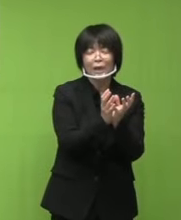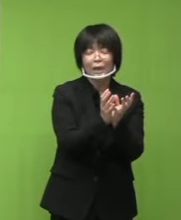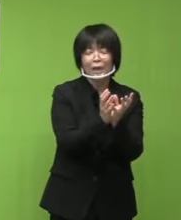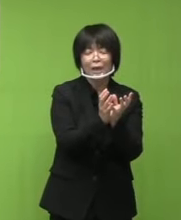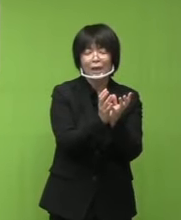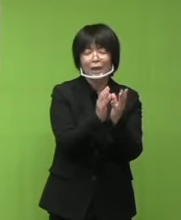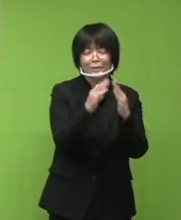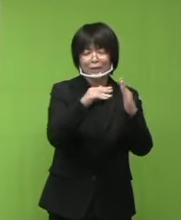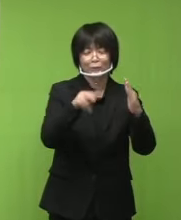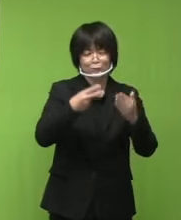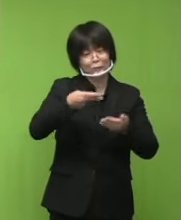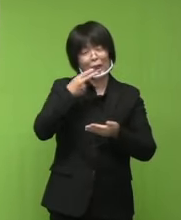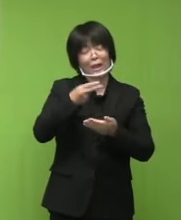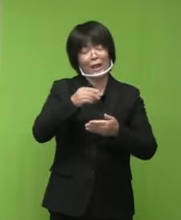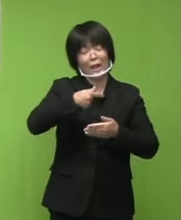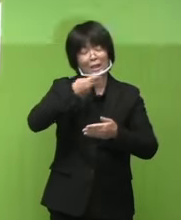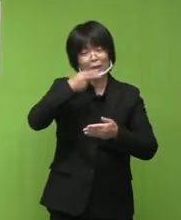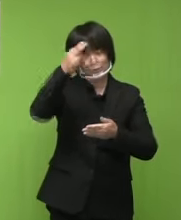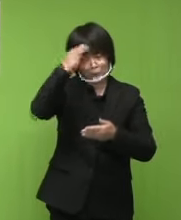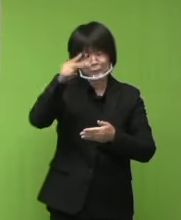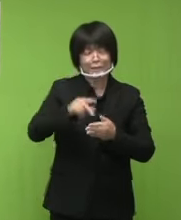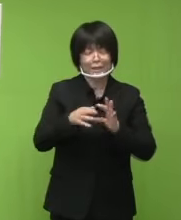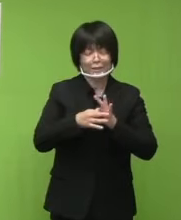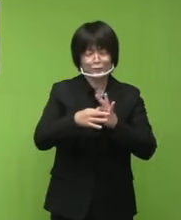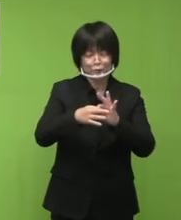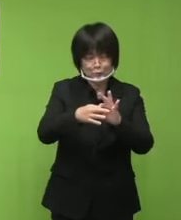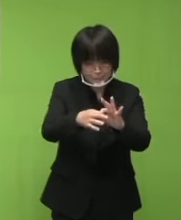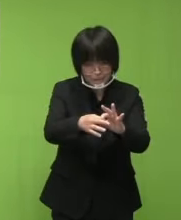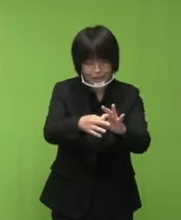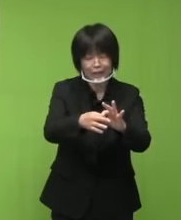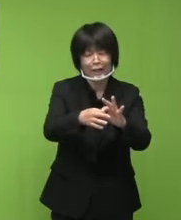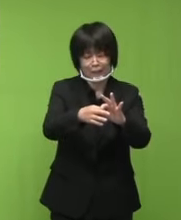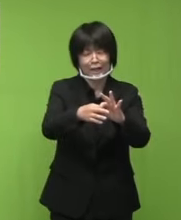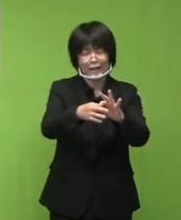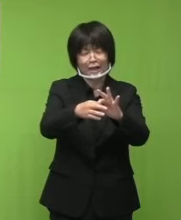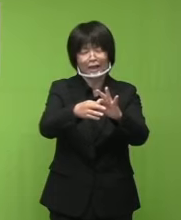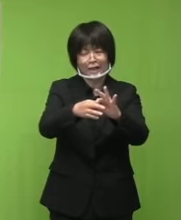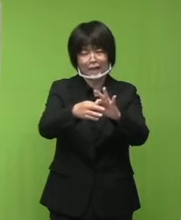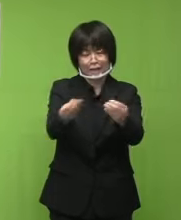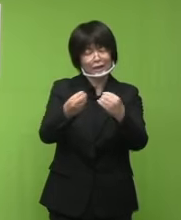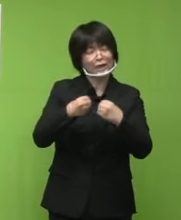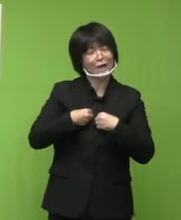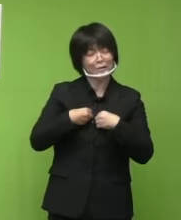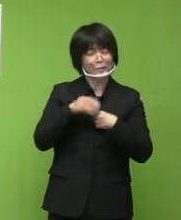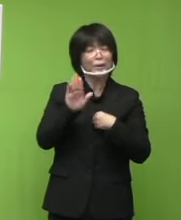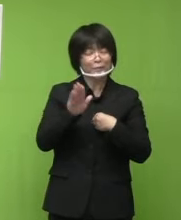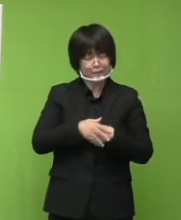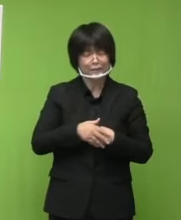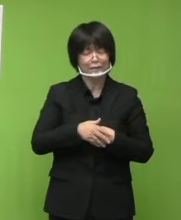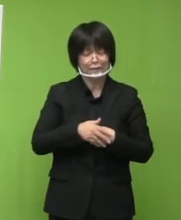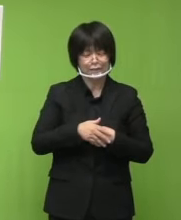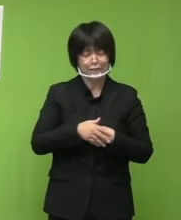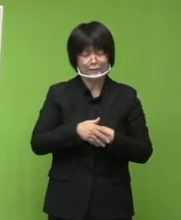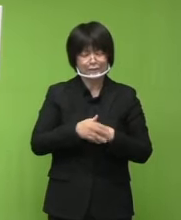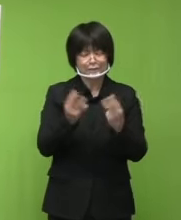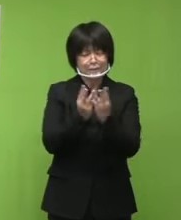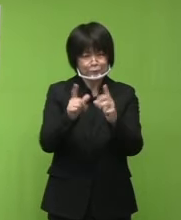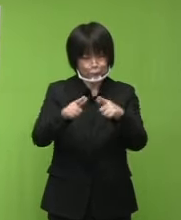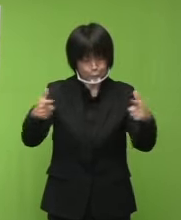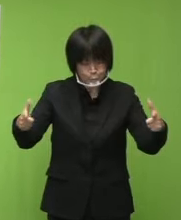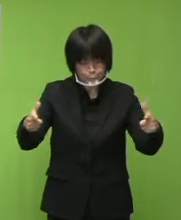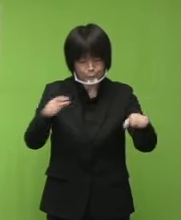自宅飲みというか宅飲みというんですかね、そういうのが長く続いたというようなケースの感染もあります。ですので、大人数長時間の